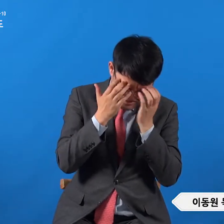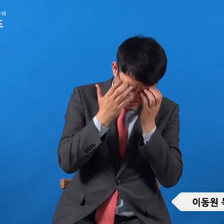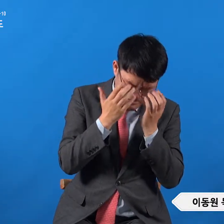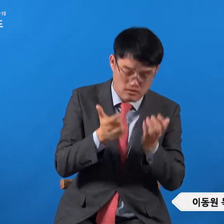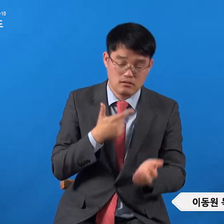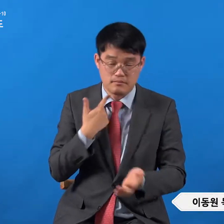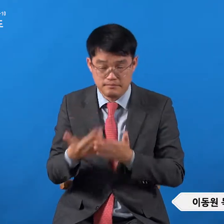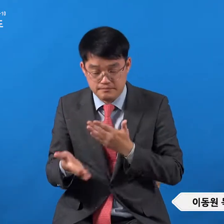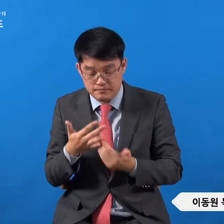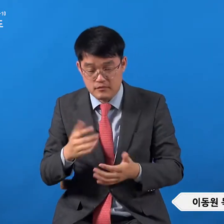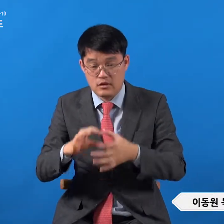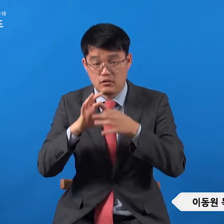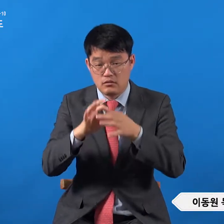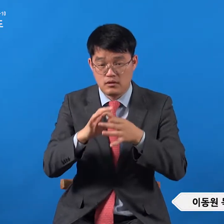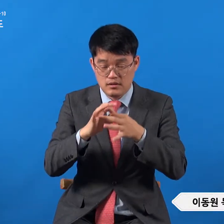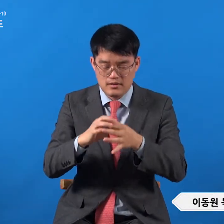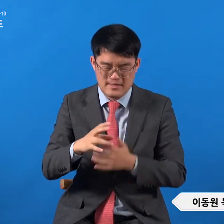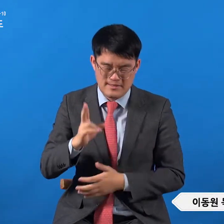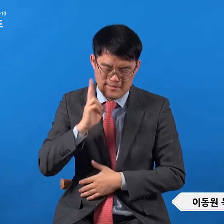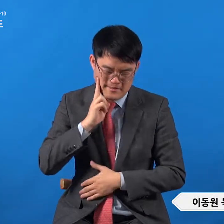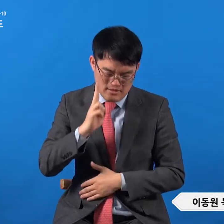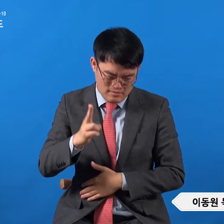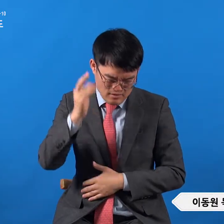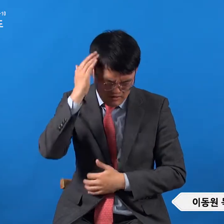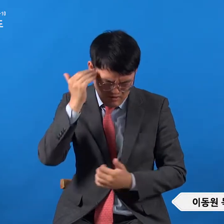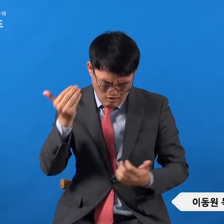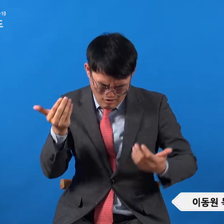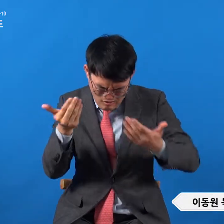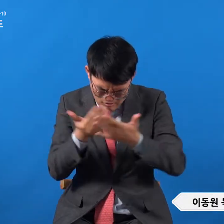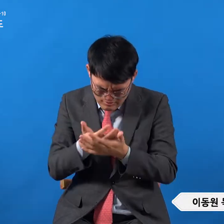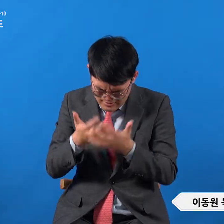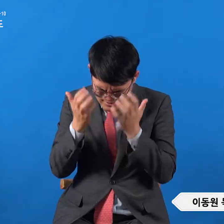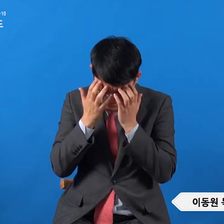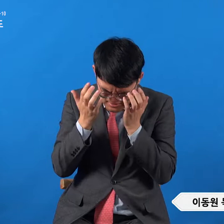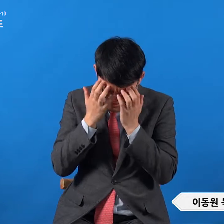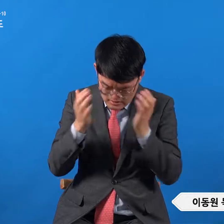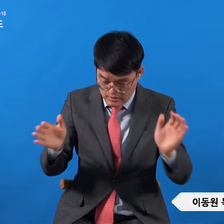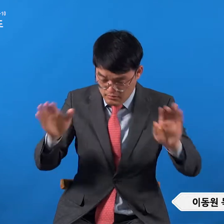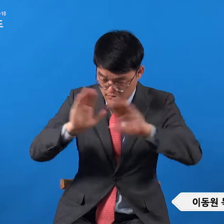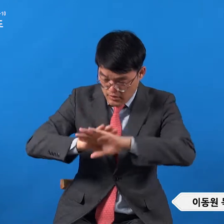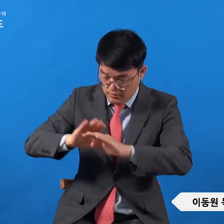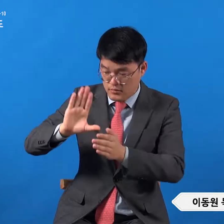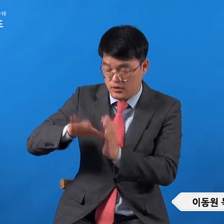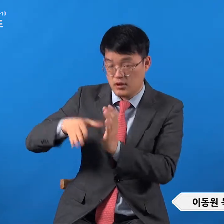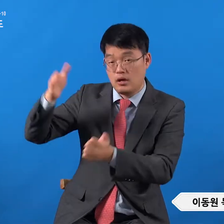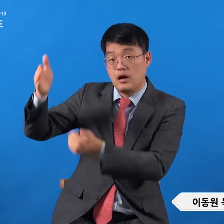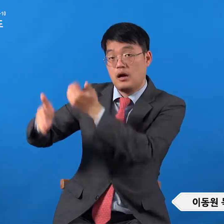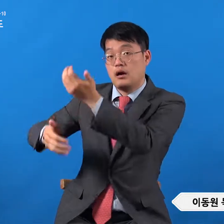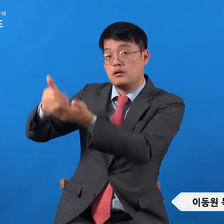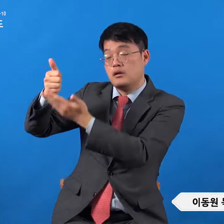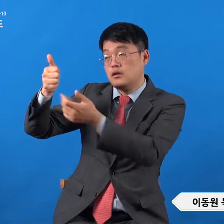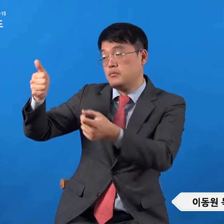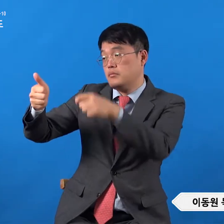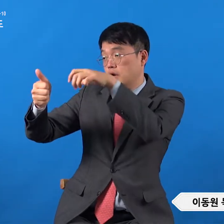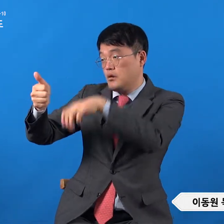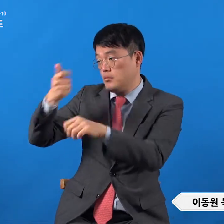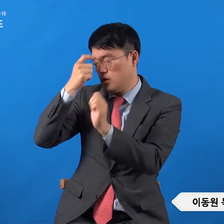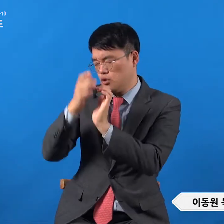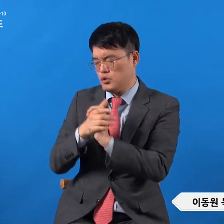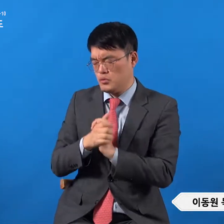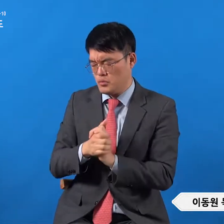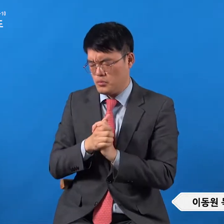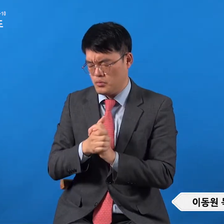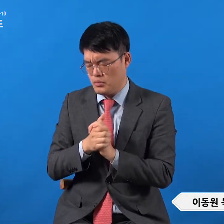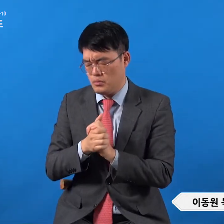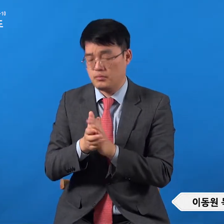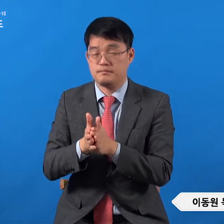시련을 경험하면서 이 지독한 어두운 환난의 밤에 하나님 앞에 기도를 드리기 시작했다는